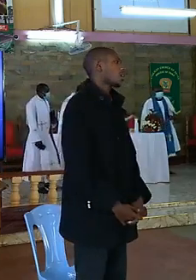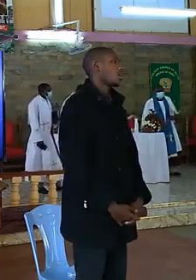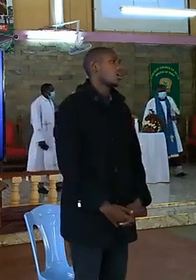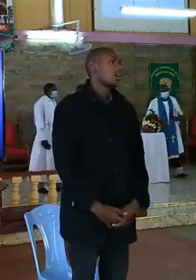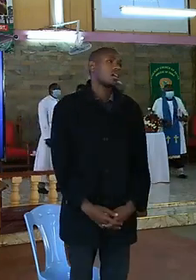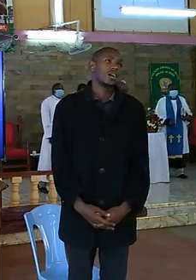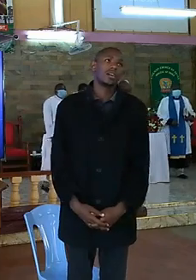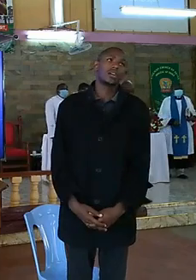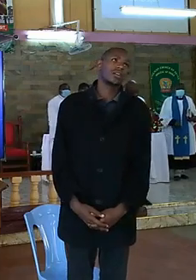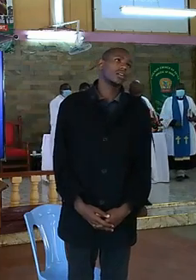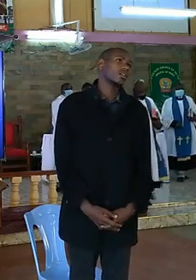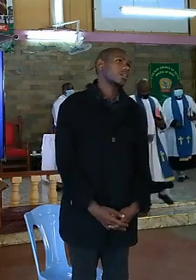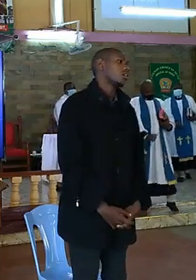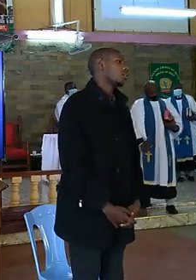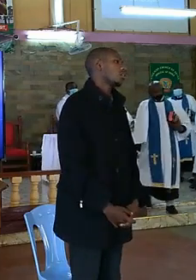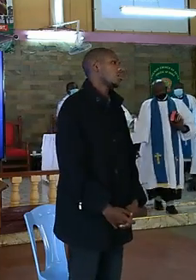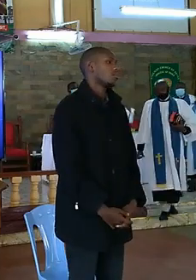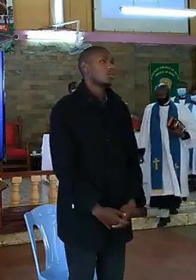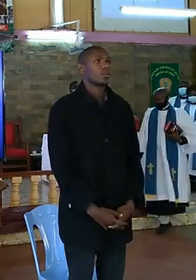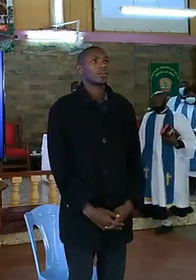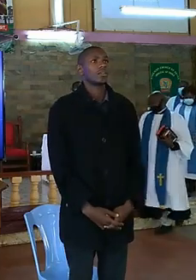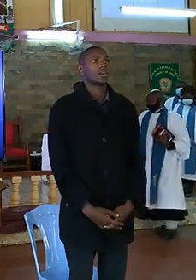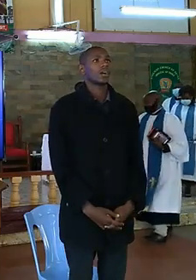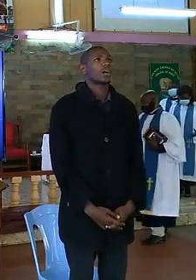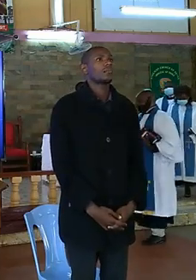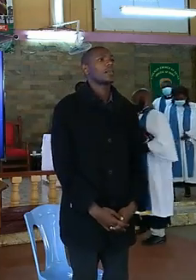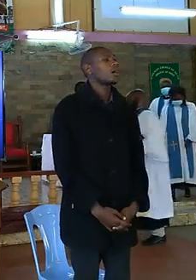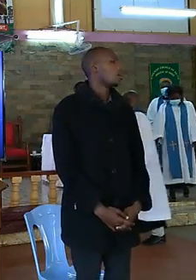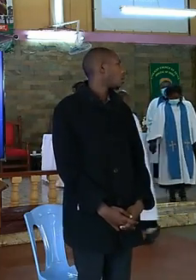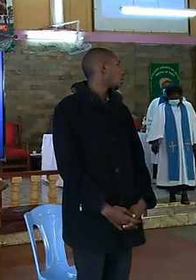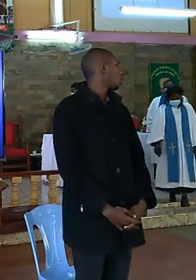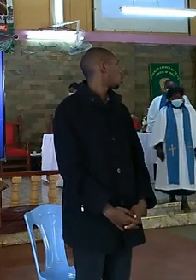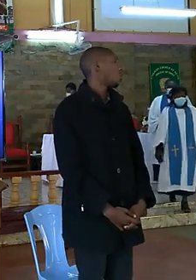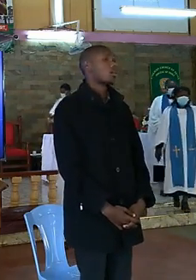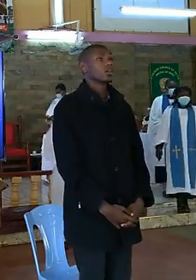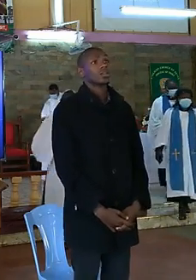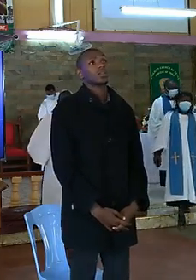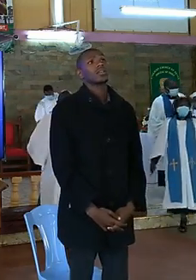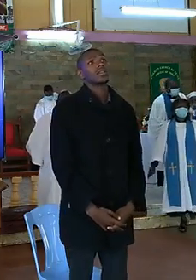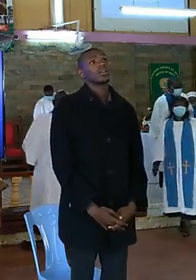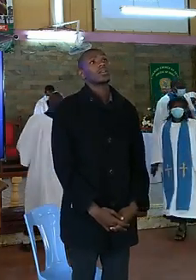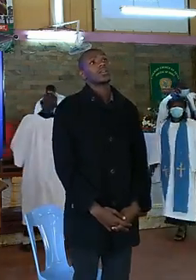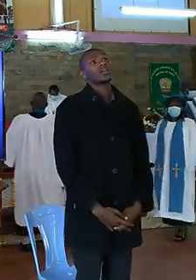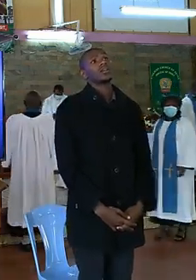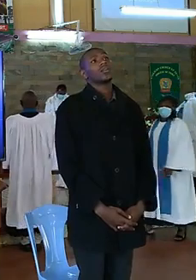Yeah.